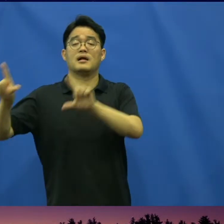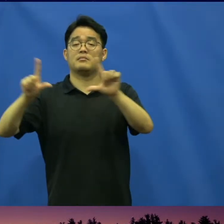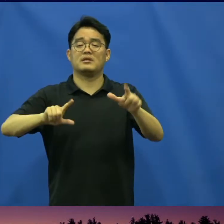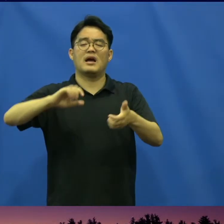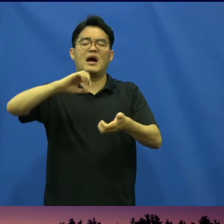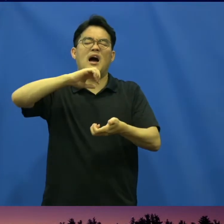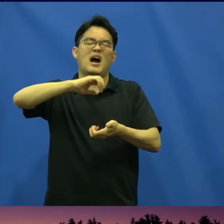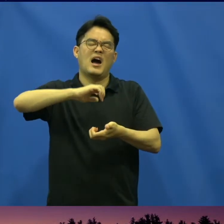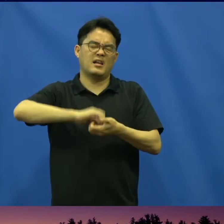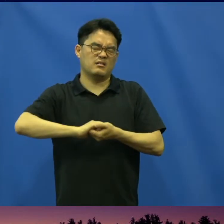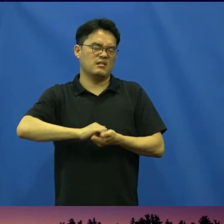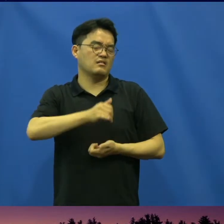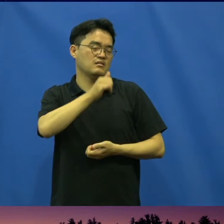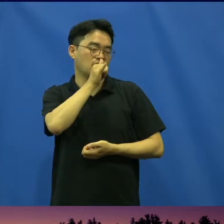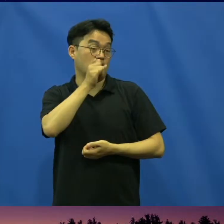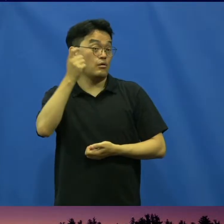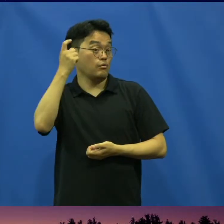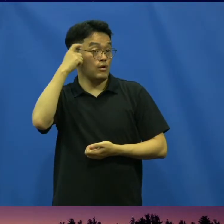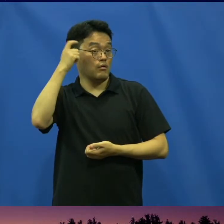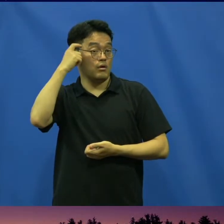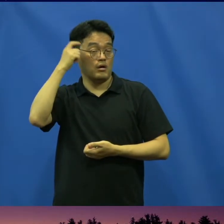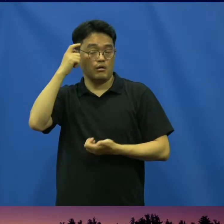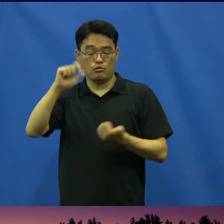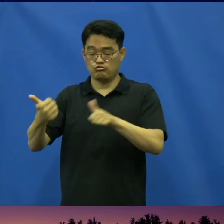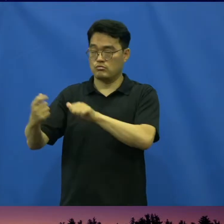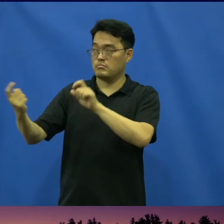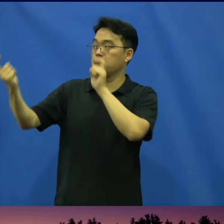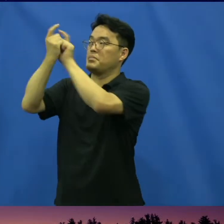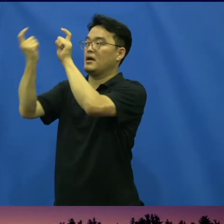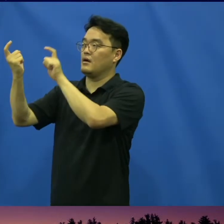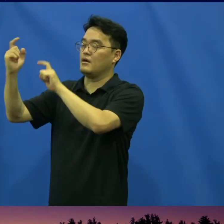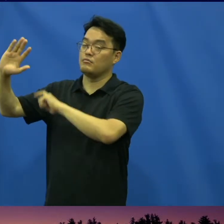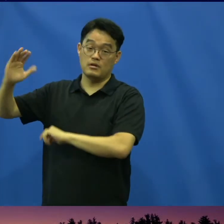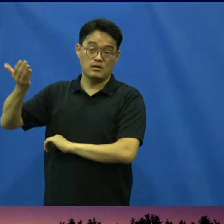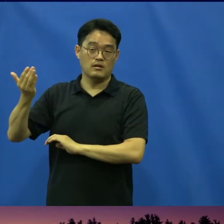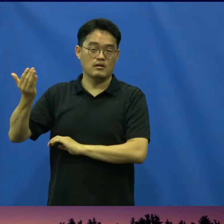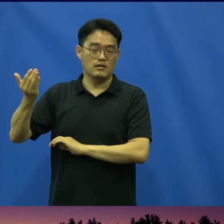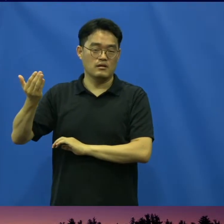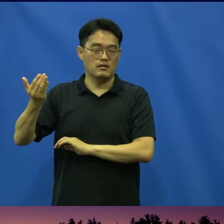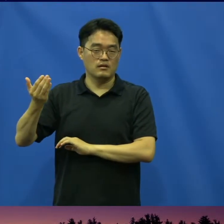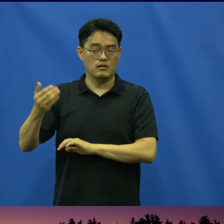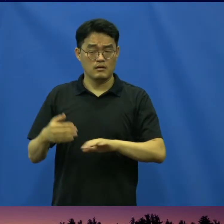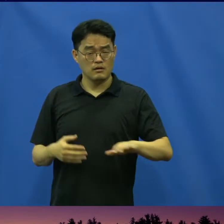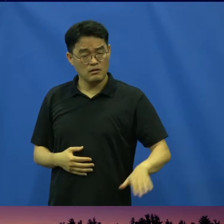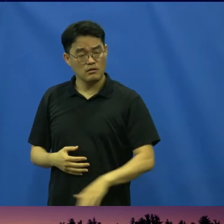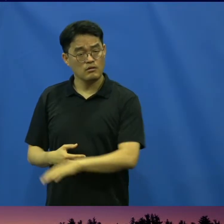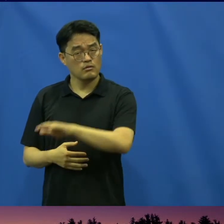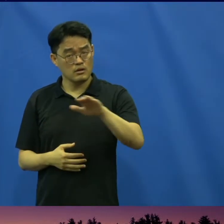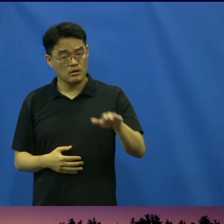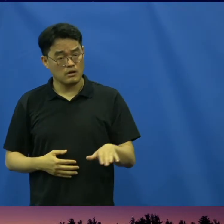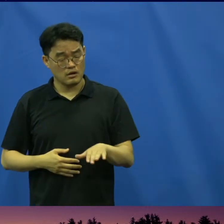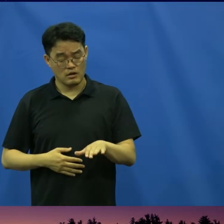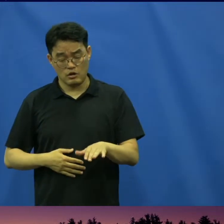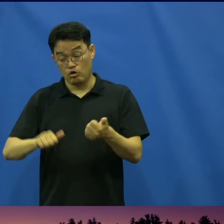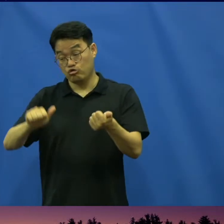그러니까 여러분 죽음은 우리의 삶의 의미를 빼앗아가는 게 아니고 우리의 삶의 의미를 주는